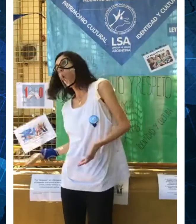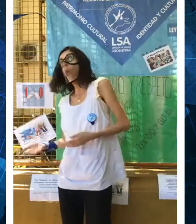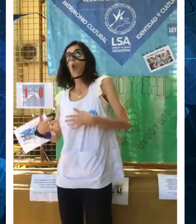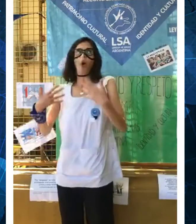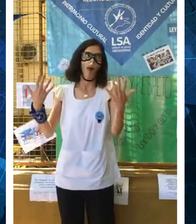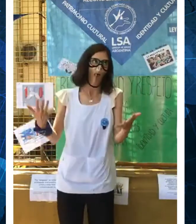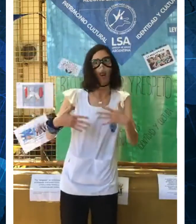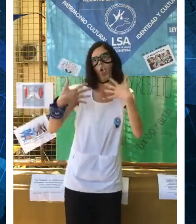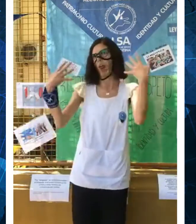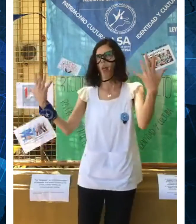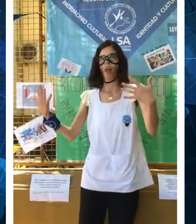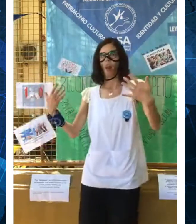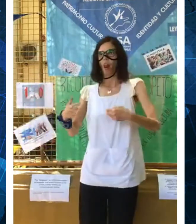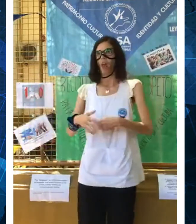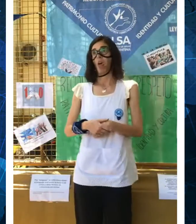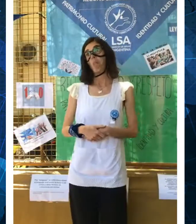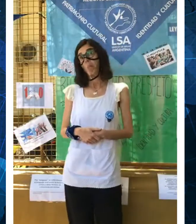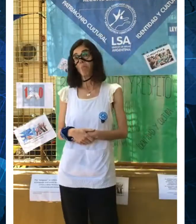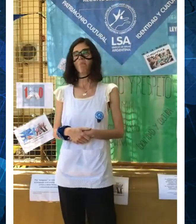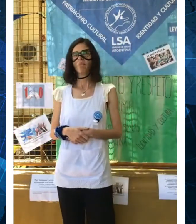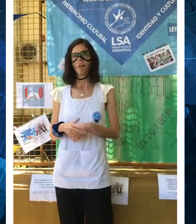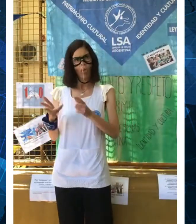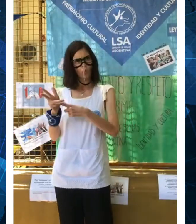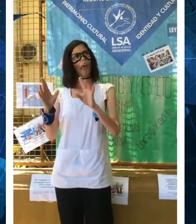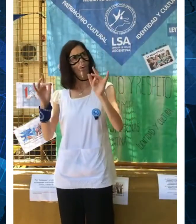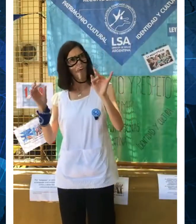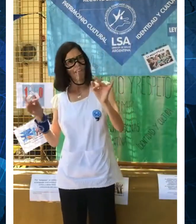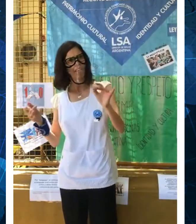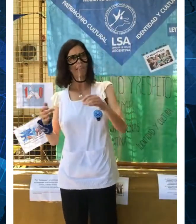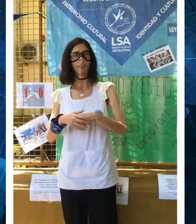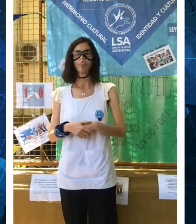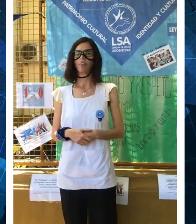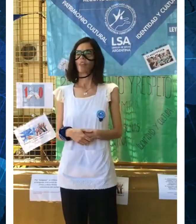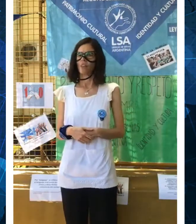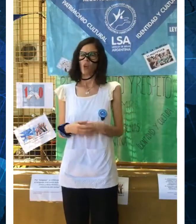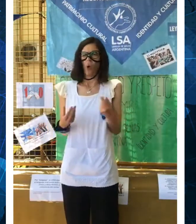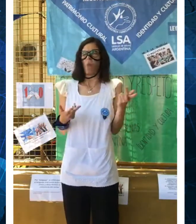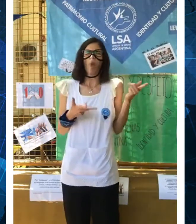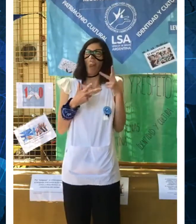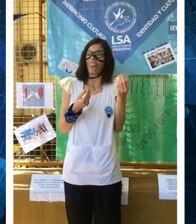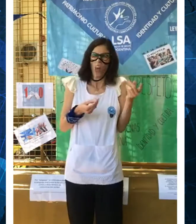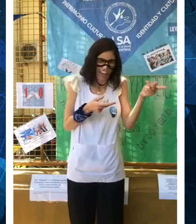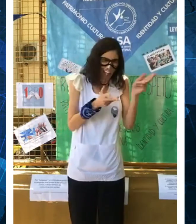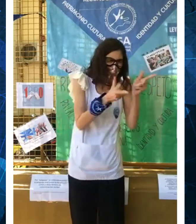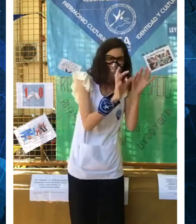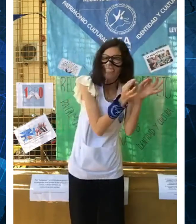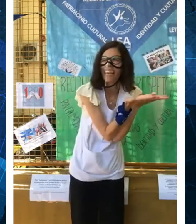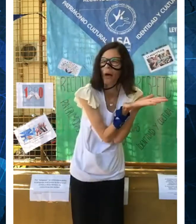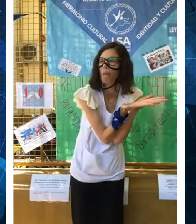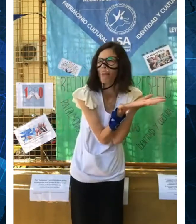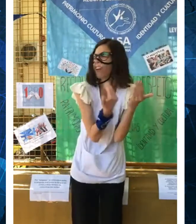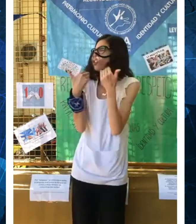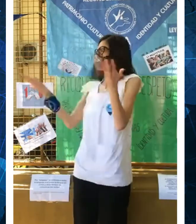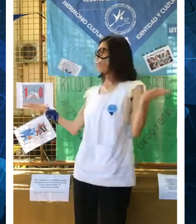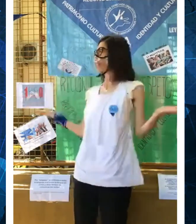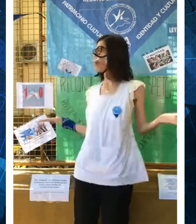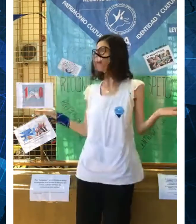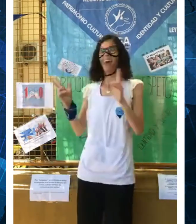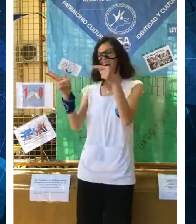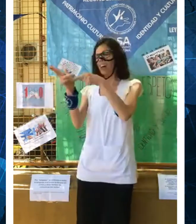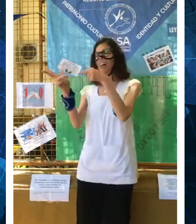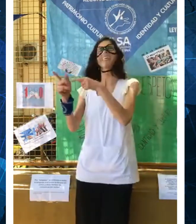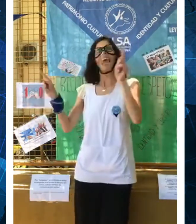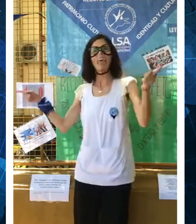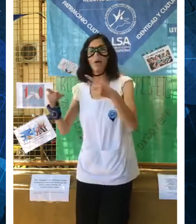según este médico, es muy difícil para, por ejemplo, hacer un himno nacional. Pero él